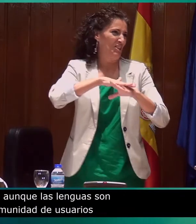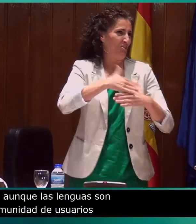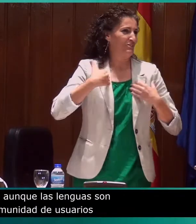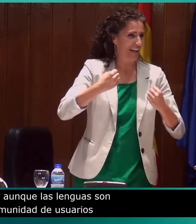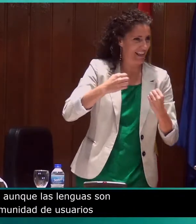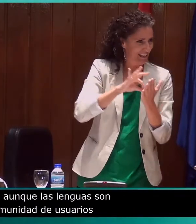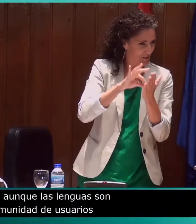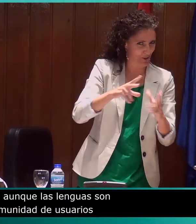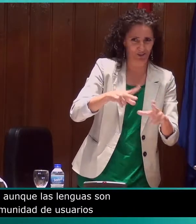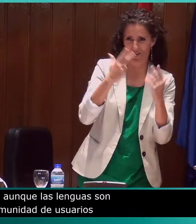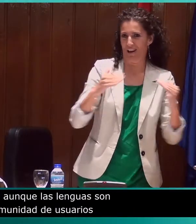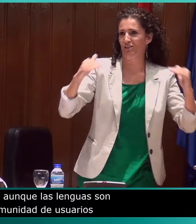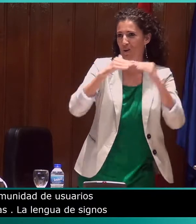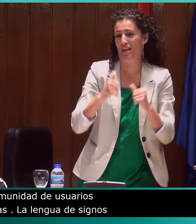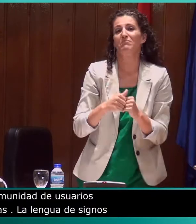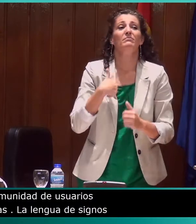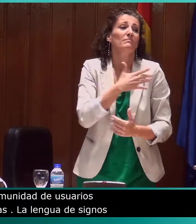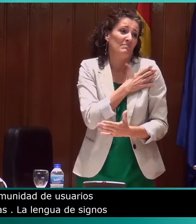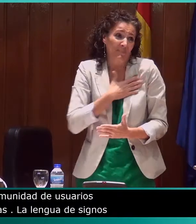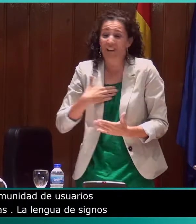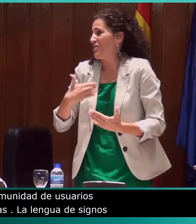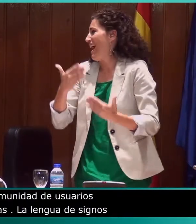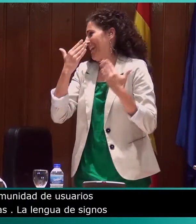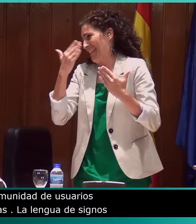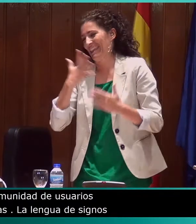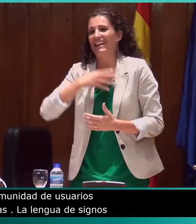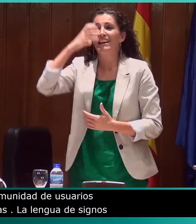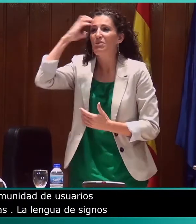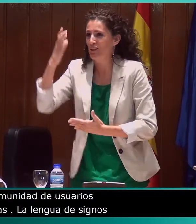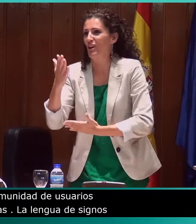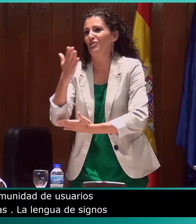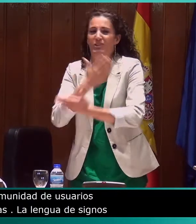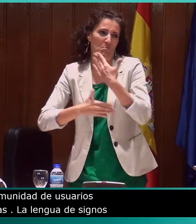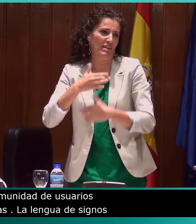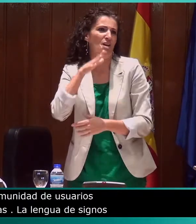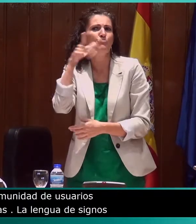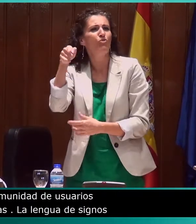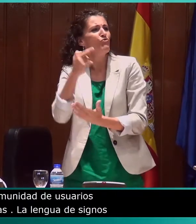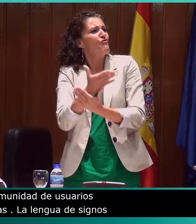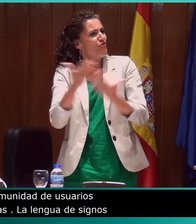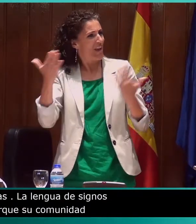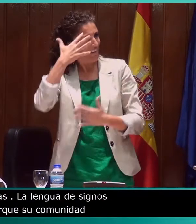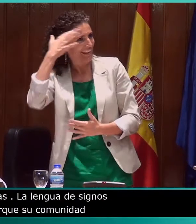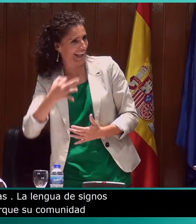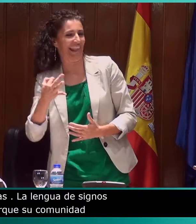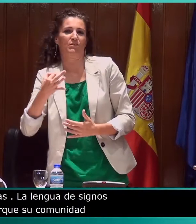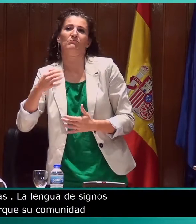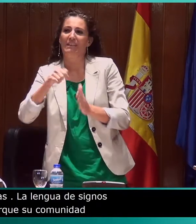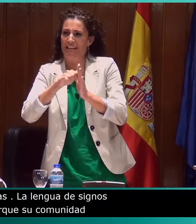a la sede del Ministerio de sanidad servicios sociales e igualdad agradecer al Real patronato sobre discapacidad por confiar y